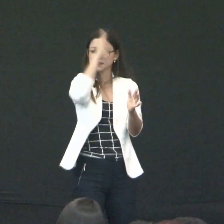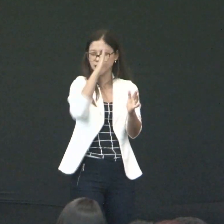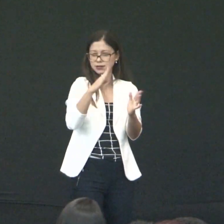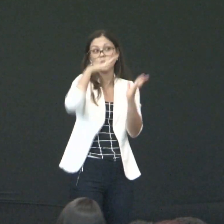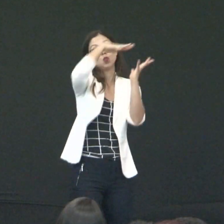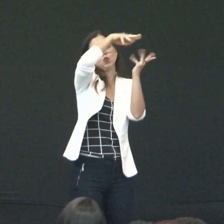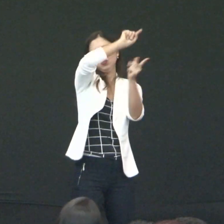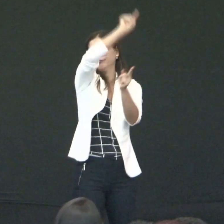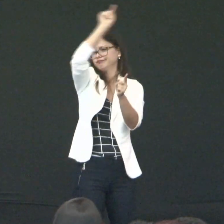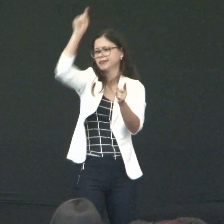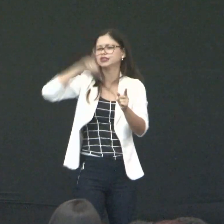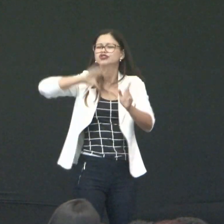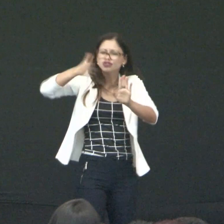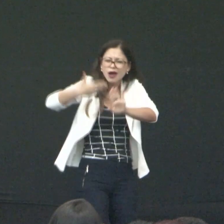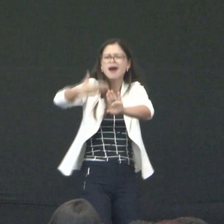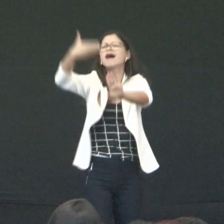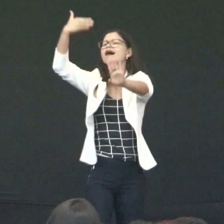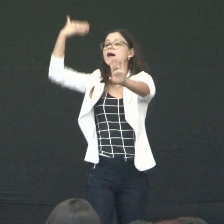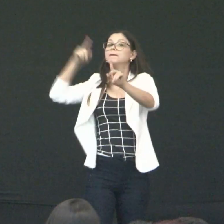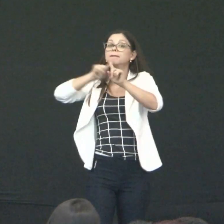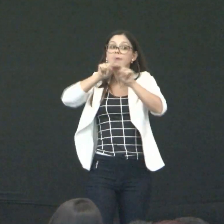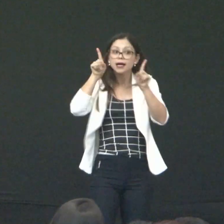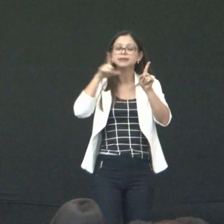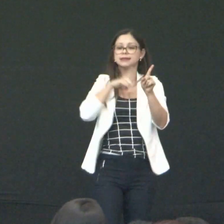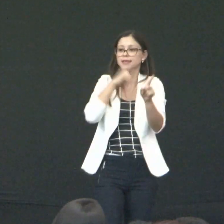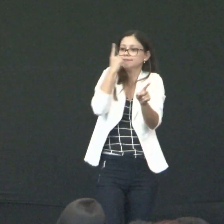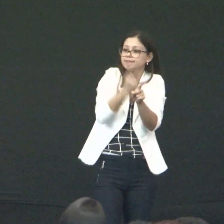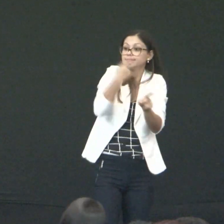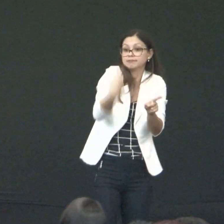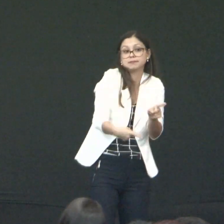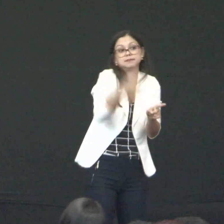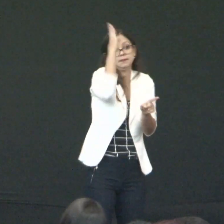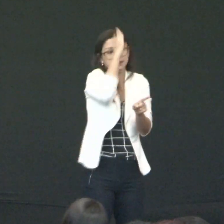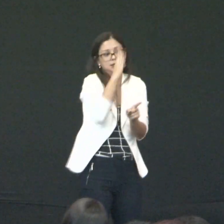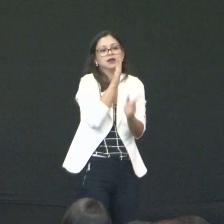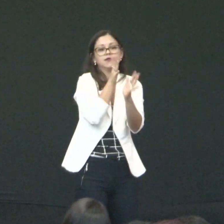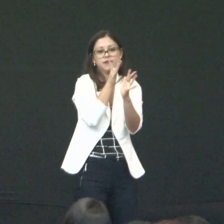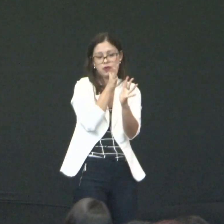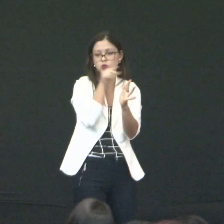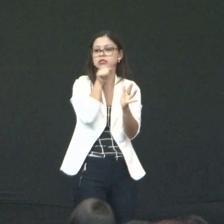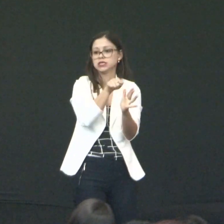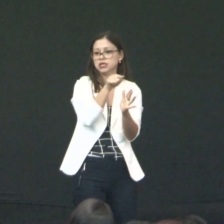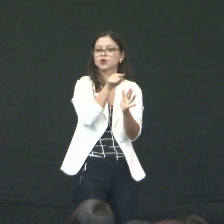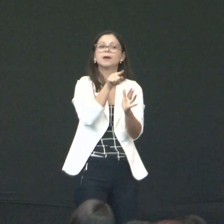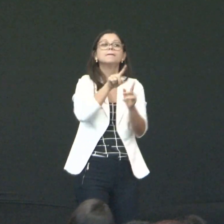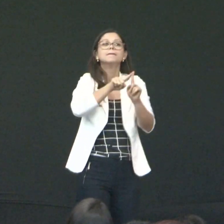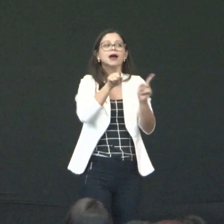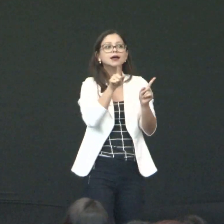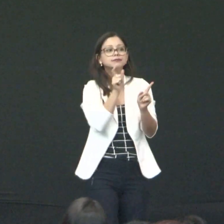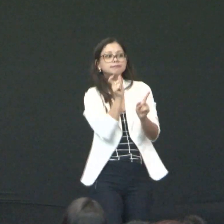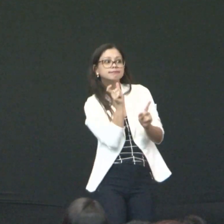o Flauzino, as pessoas sabem a respeito dele como sendo um surdo brasileiro extremamente importante.